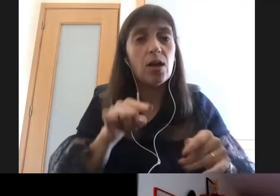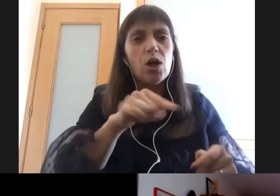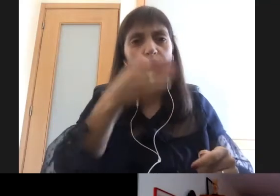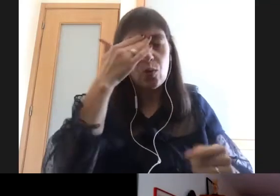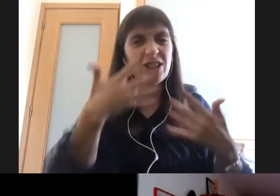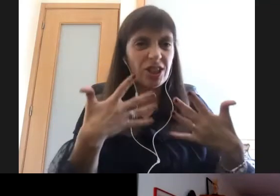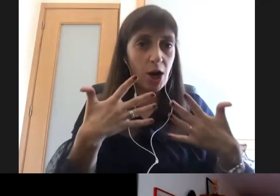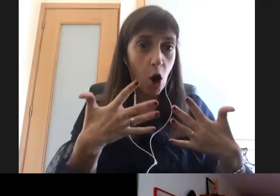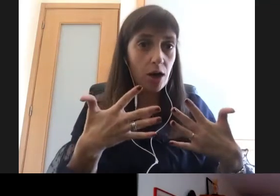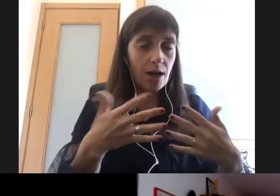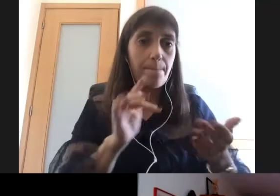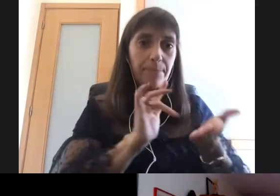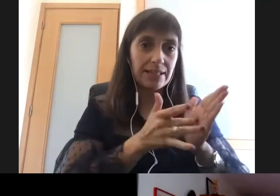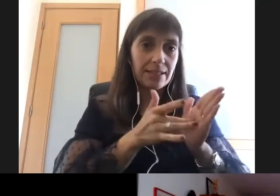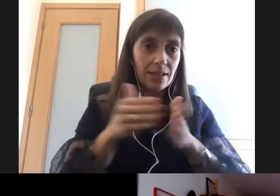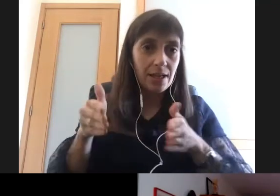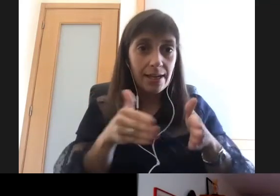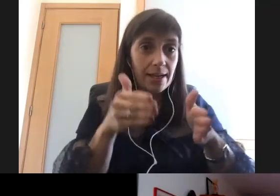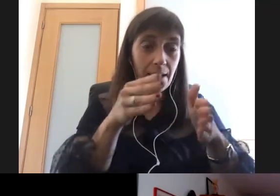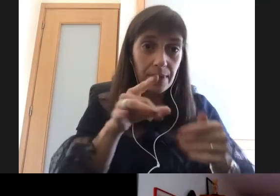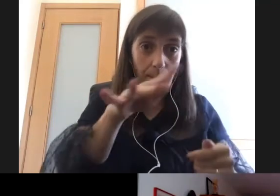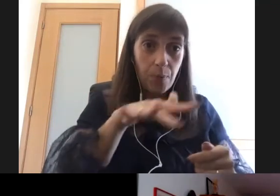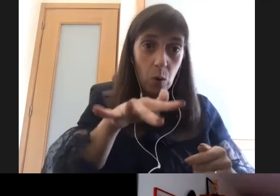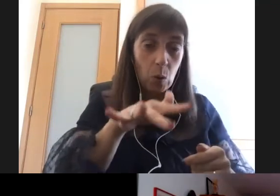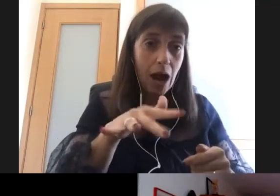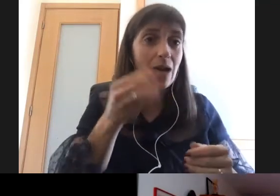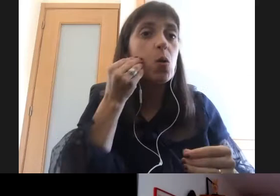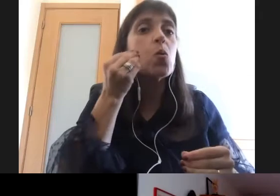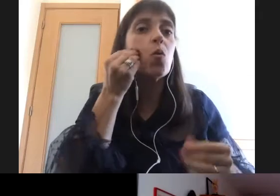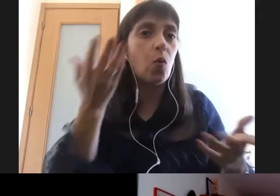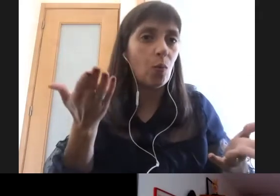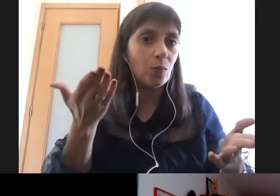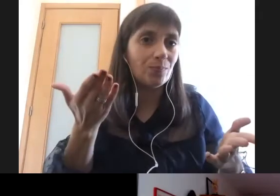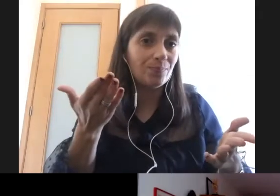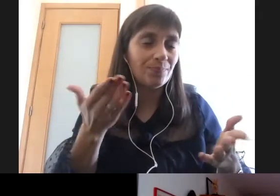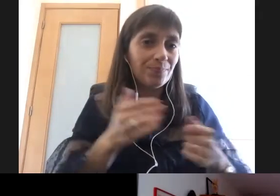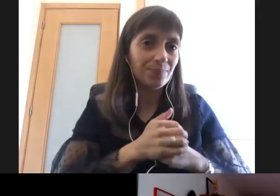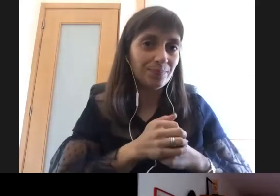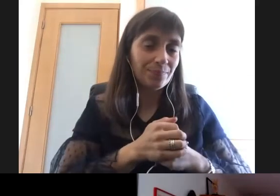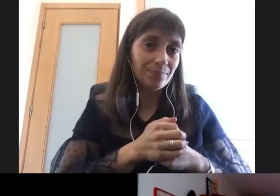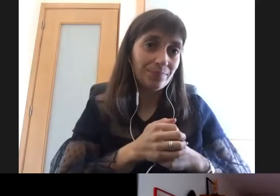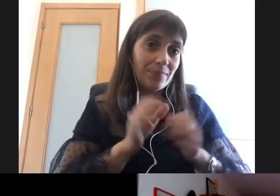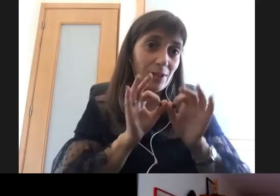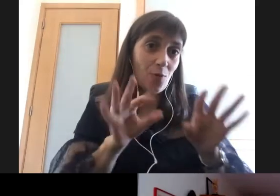o Brasil encaminha-se para esse lugar, assim como alguns outros regimes do mundo?